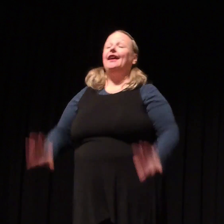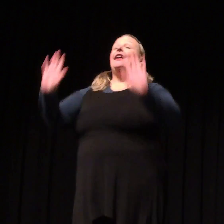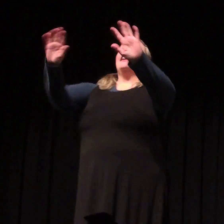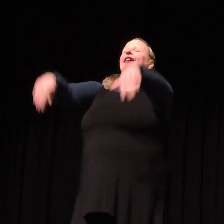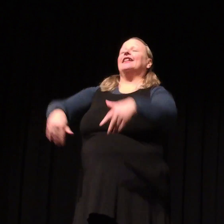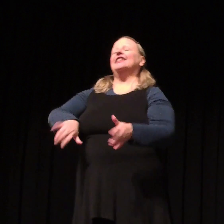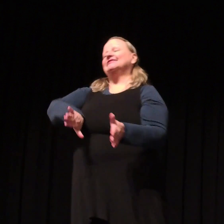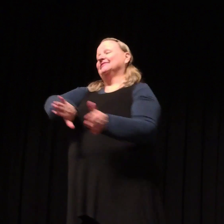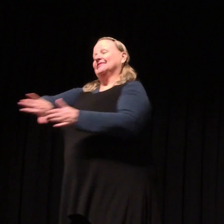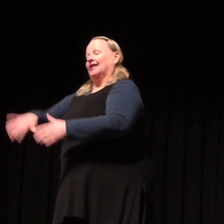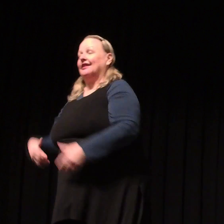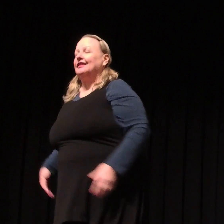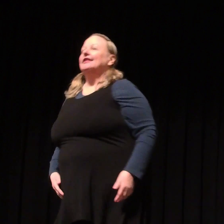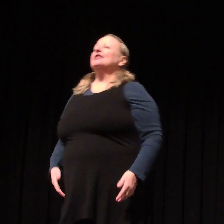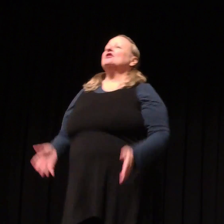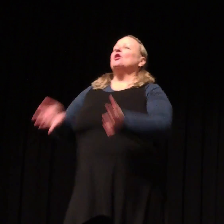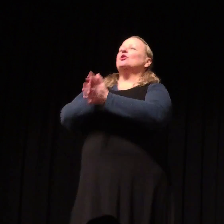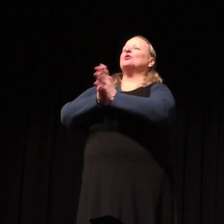OK.